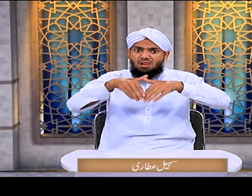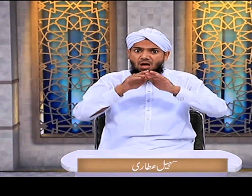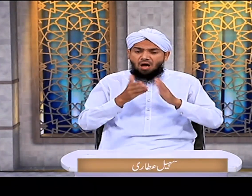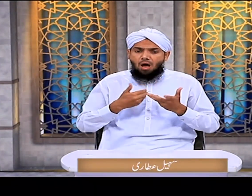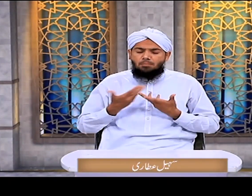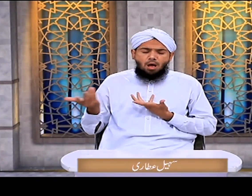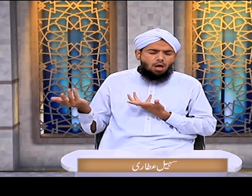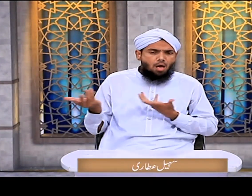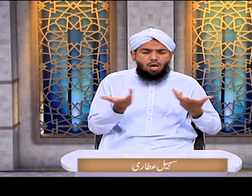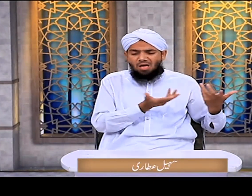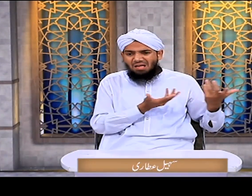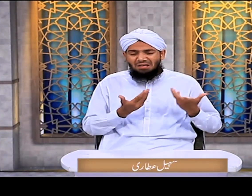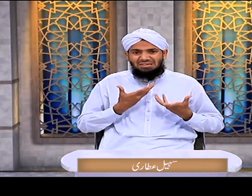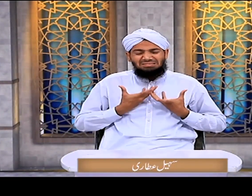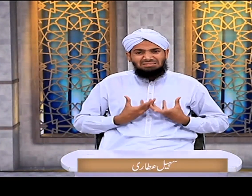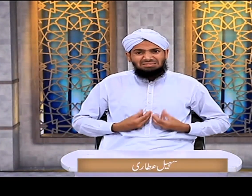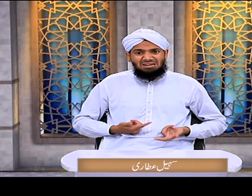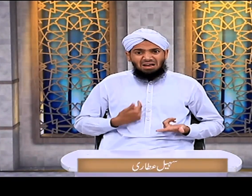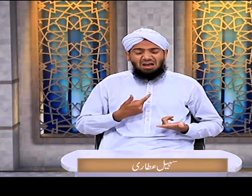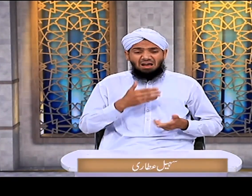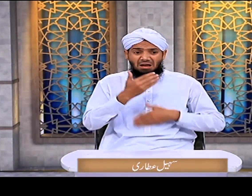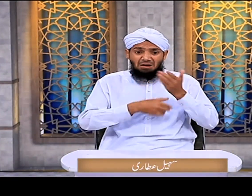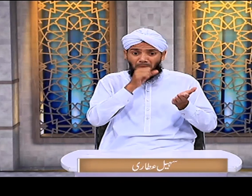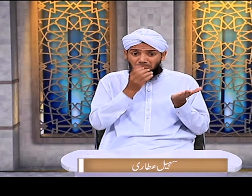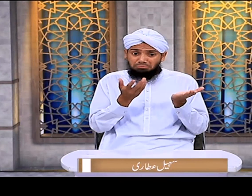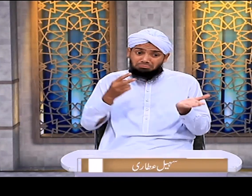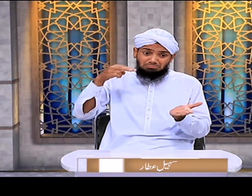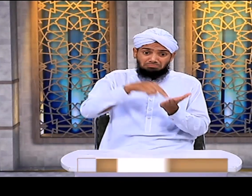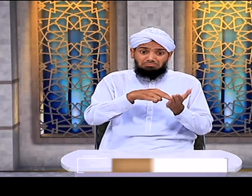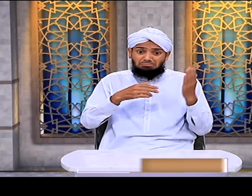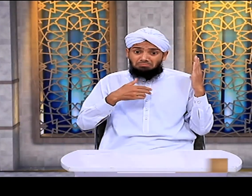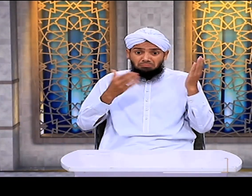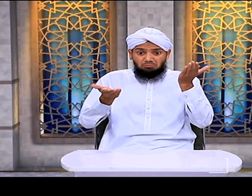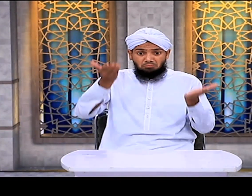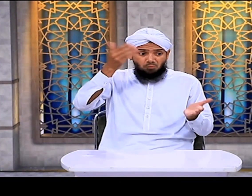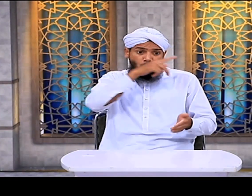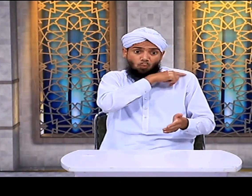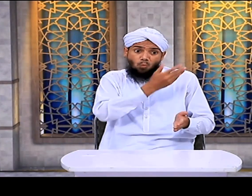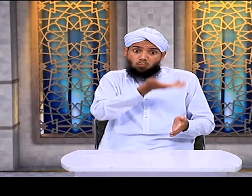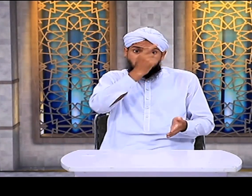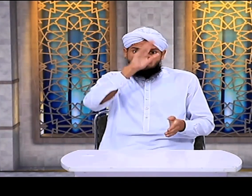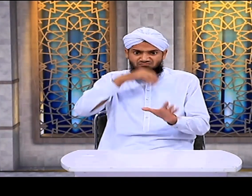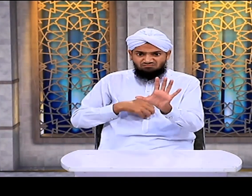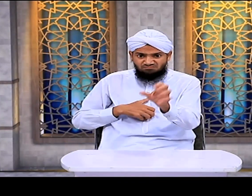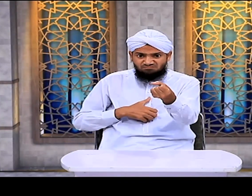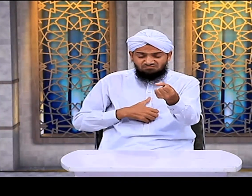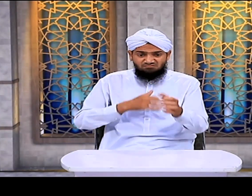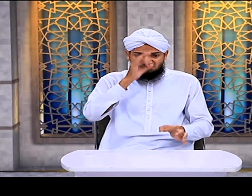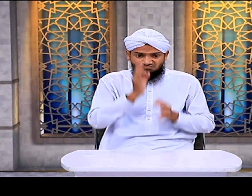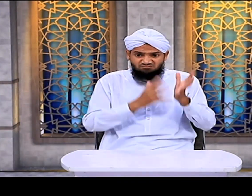کیا بنے گا؟ روز قیامت گناہوں پر پکڑ ہو گئی، خدا نہ خواستہ مجھے جہنم میں ڈال دیا